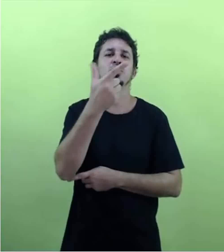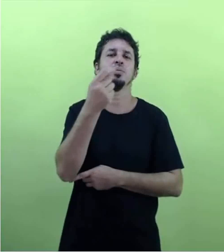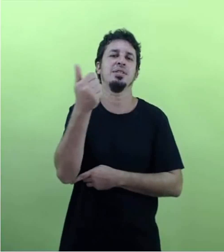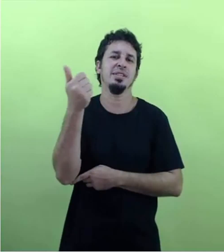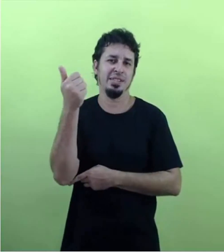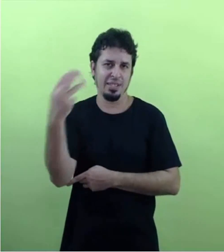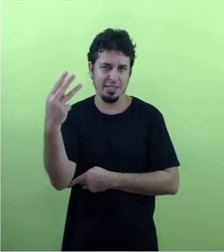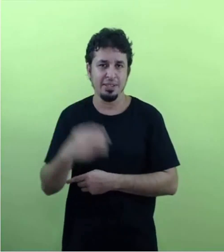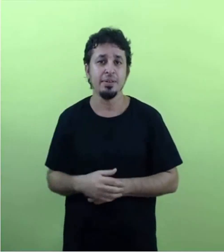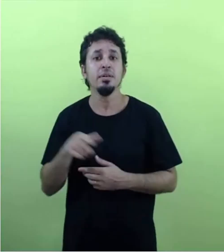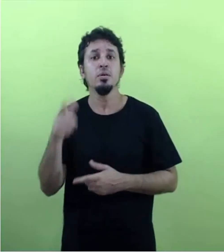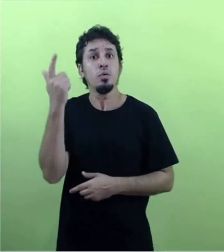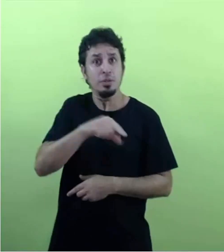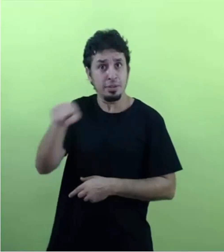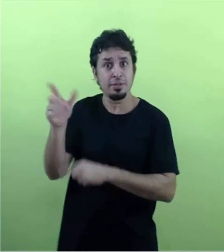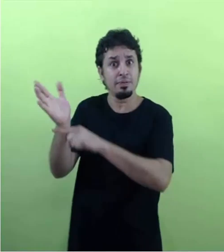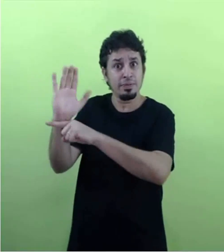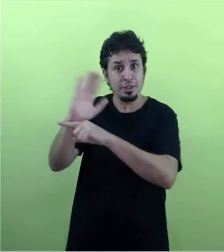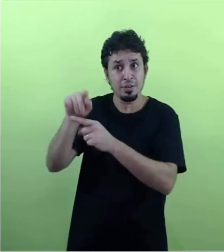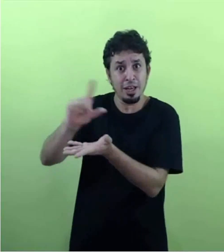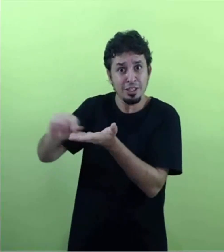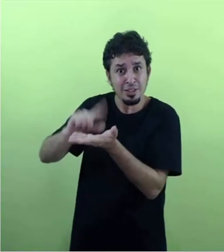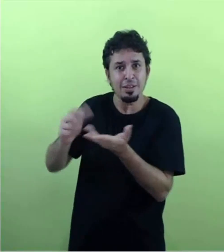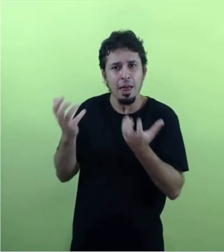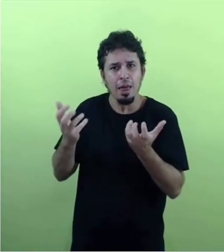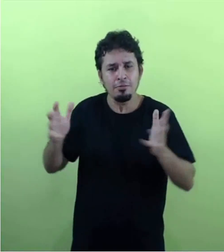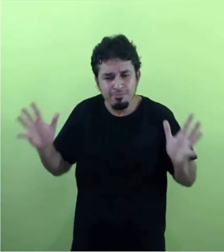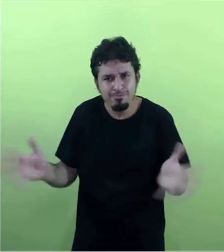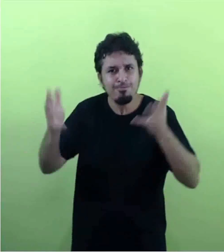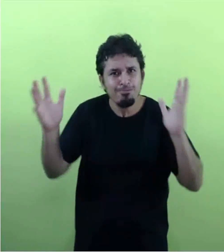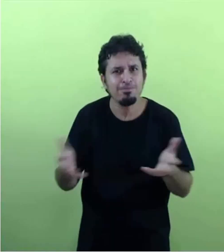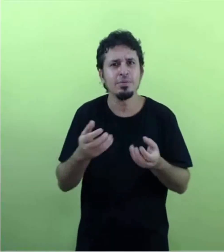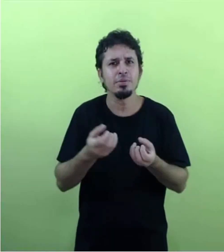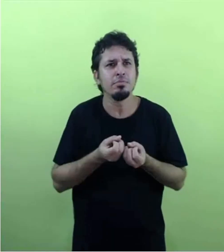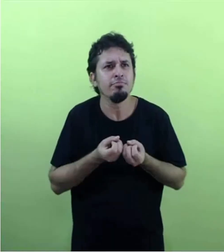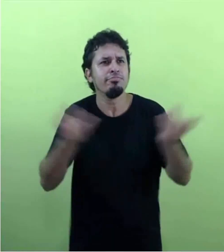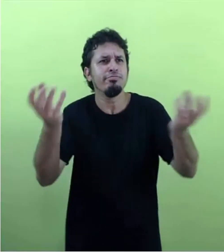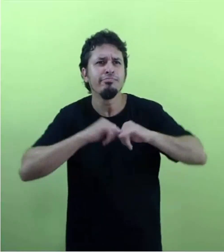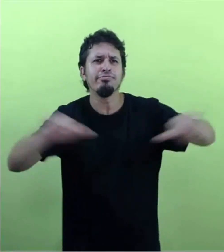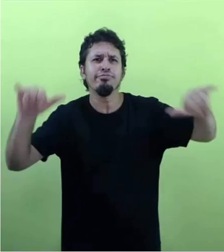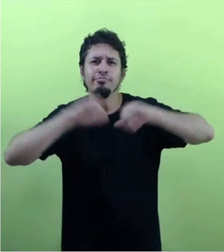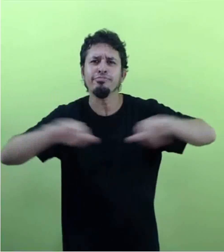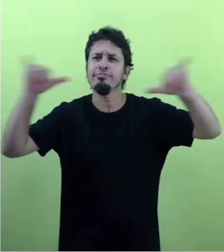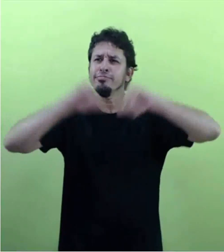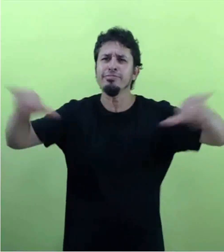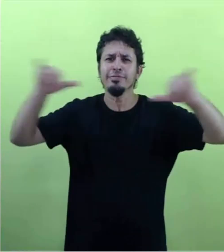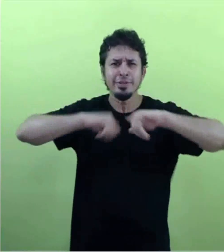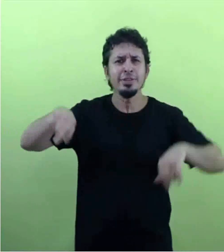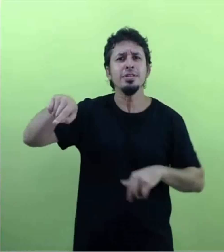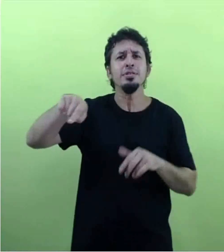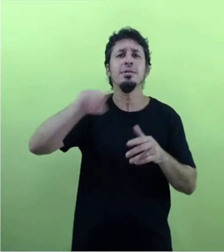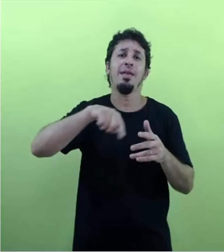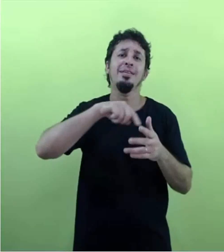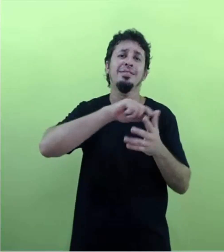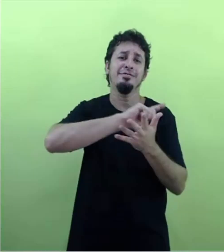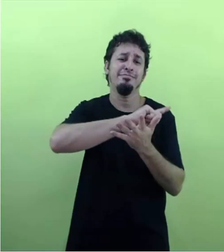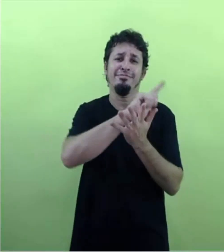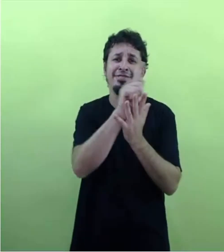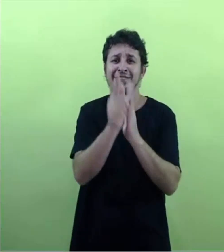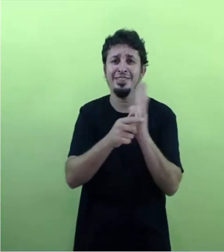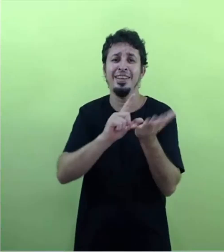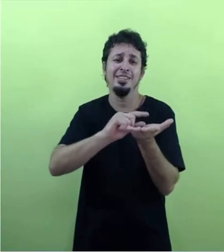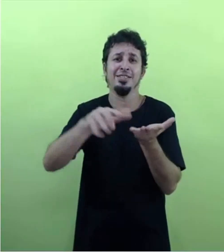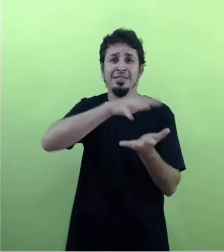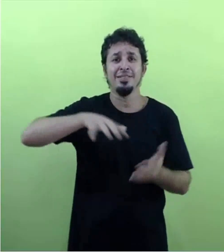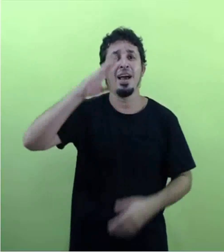a disponibilização do vídeo artigos busca-se favorecer a produção e divulgação do gênero artigo acadêmico